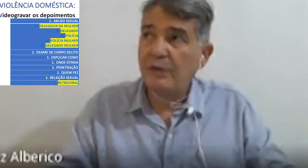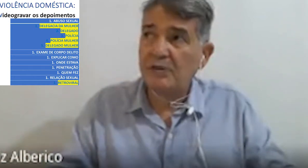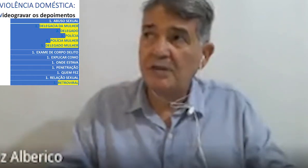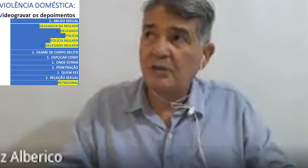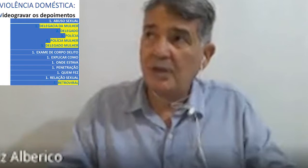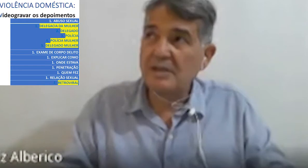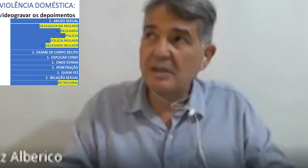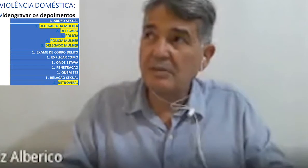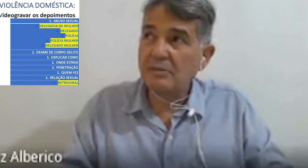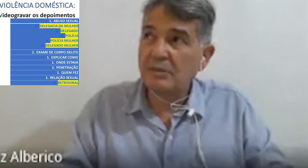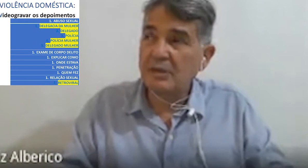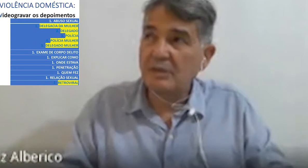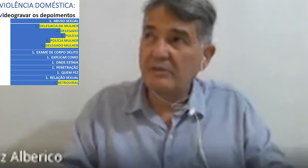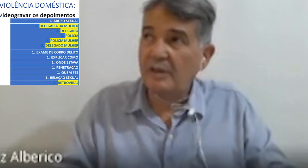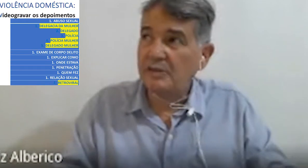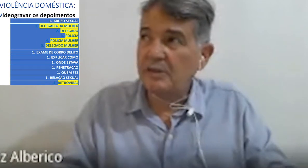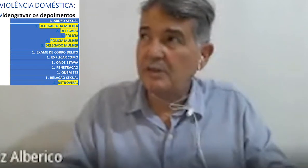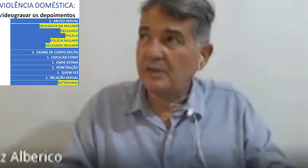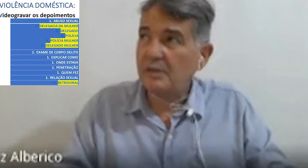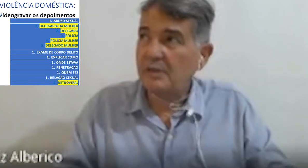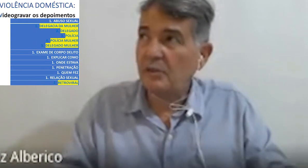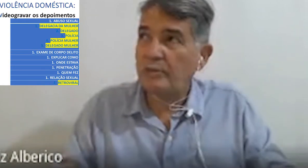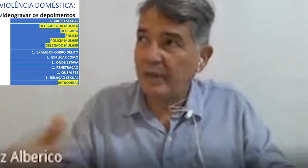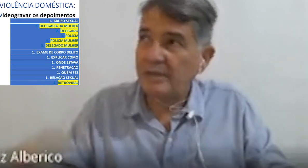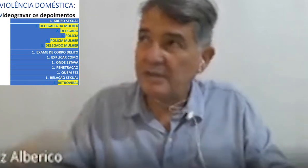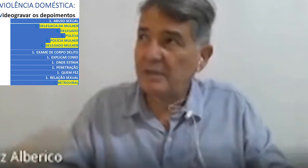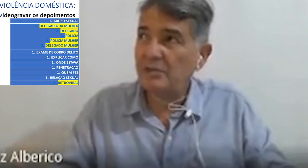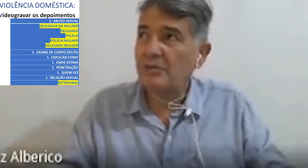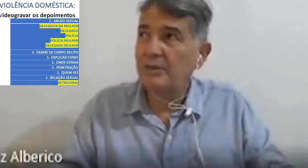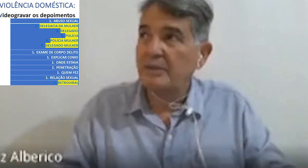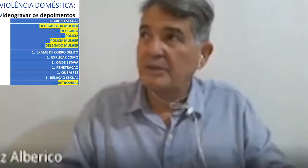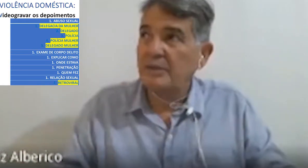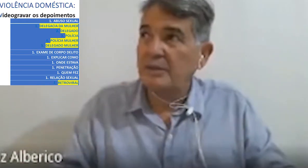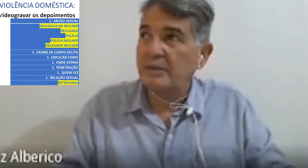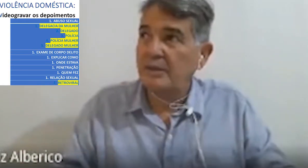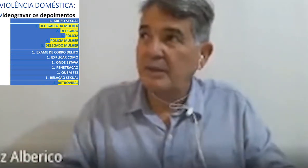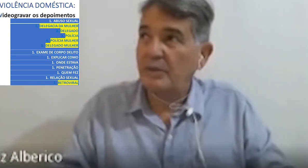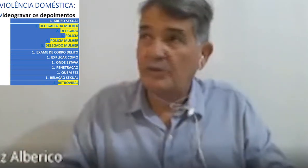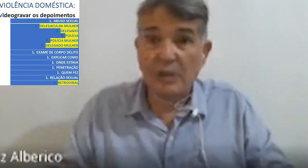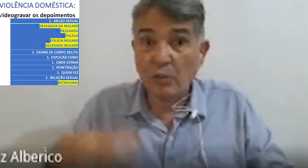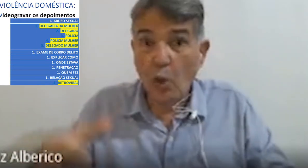falta de educação, falta de compreensão, o corpo